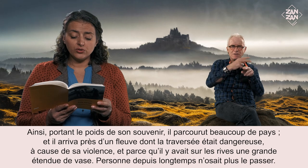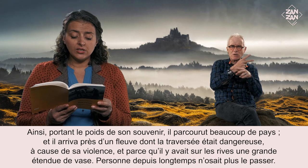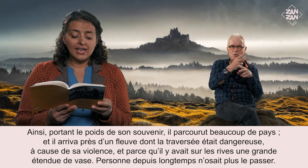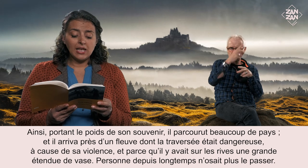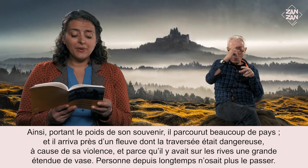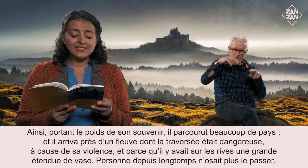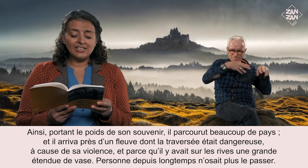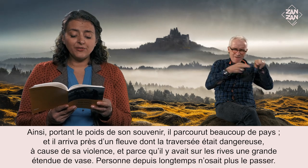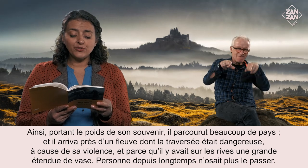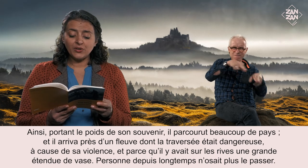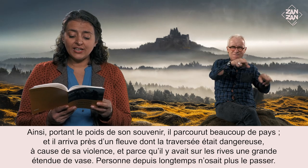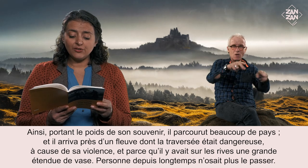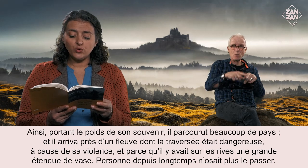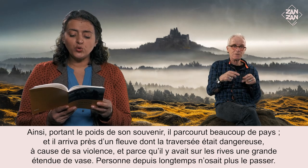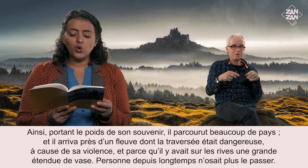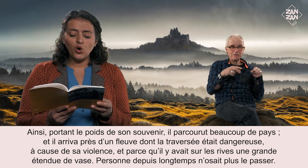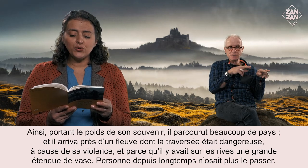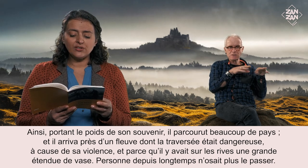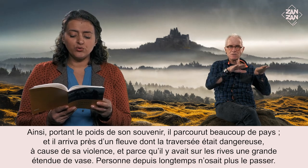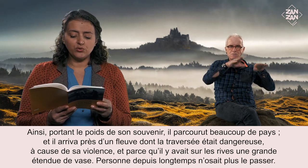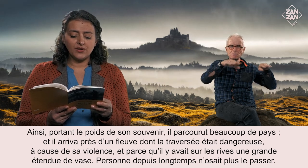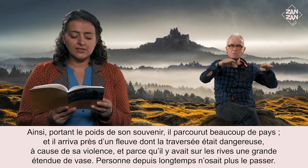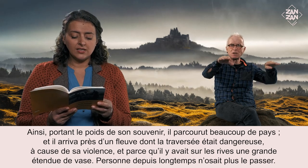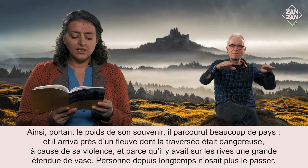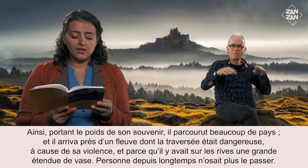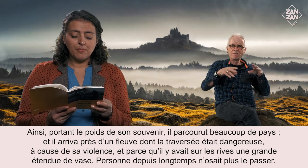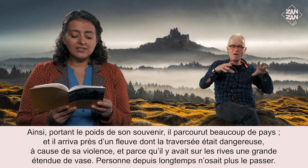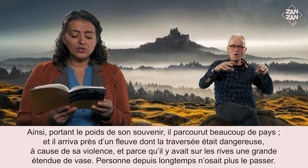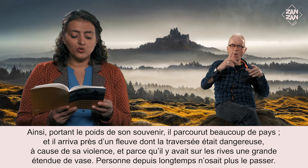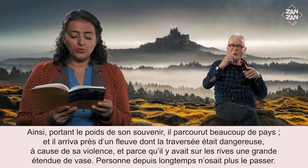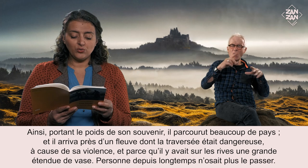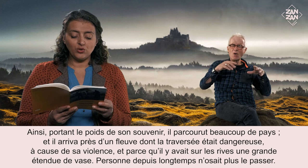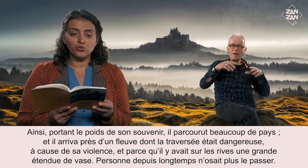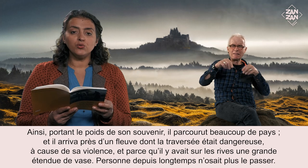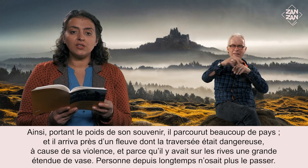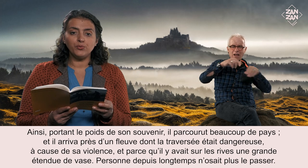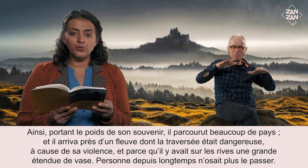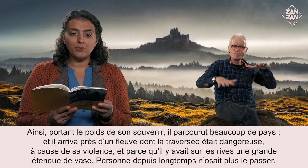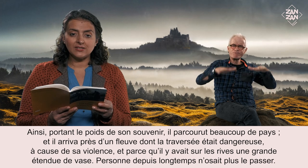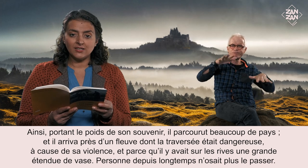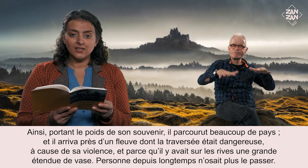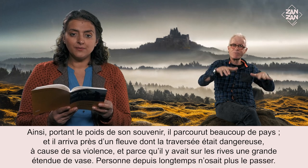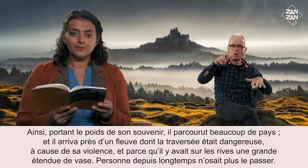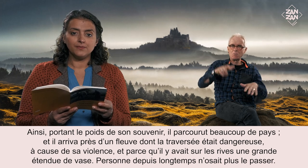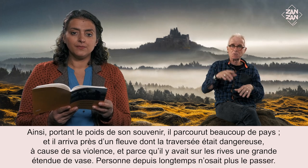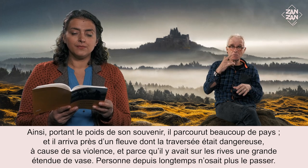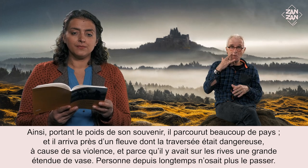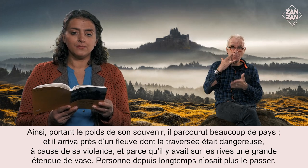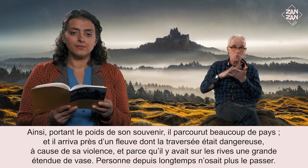de sa violence et parce qu'il y avait sur les rives une grande étendue de vase. Personne, depuis longtemps, n'osait plus le passer.